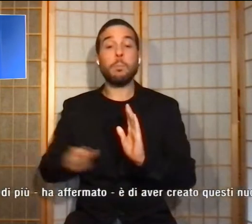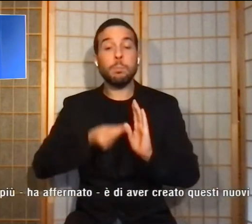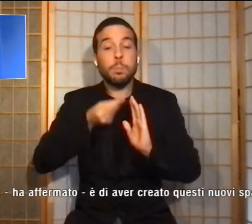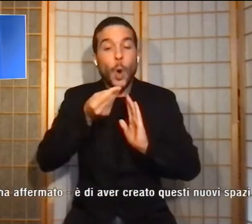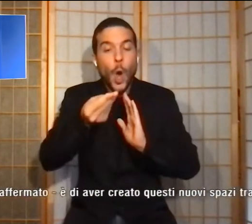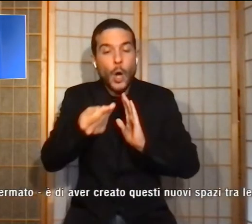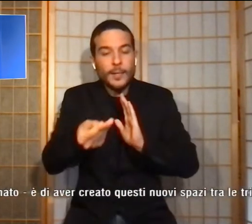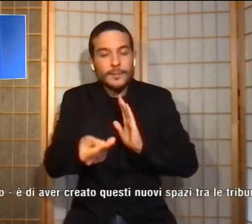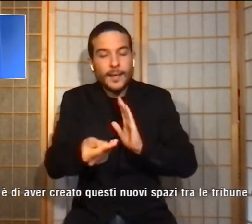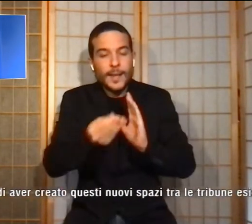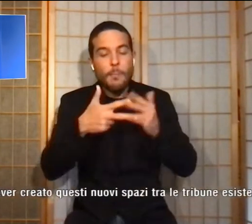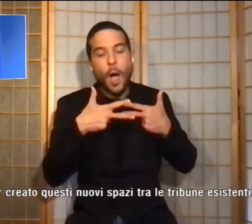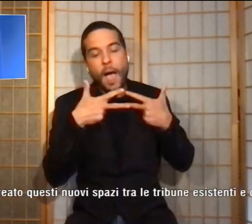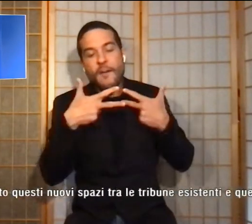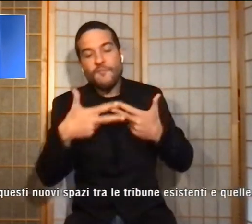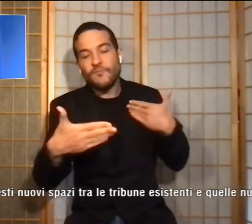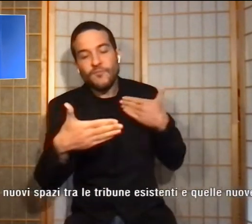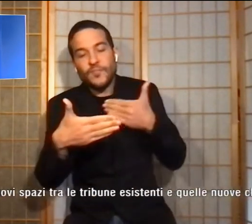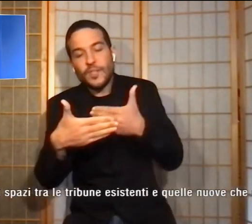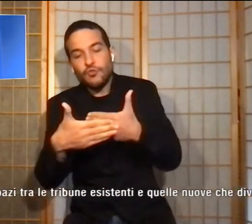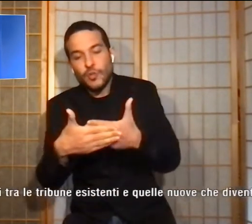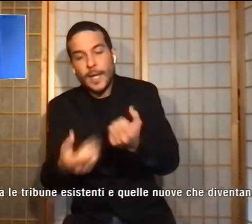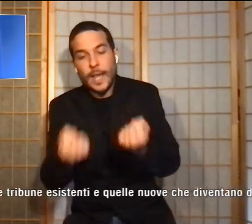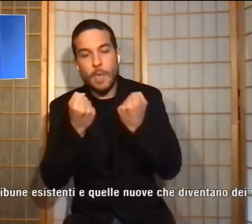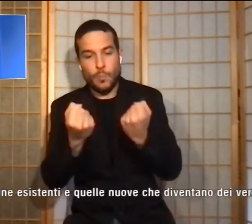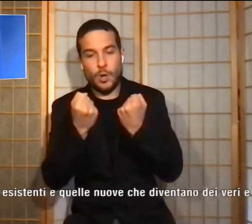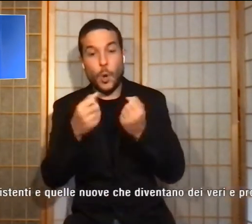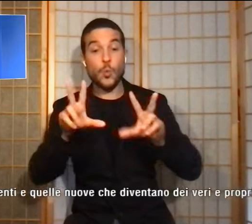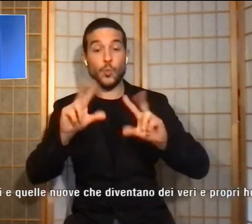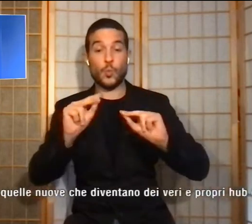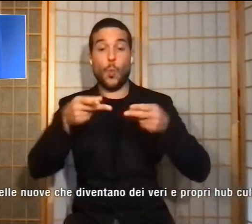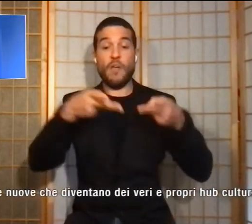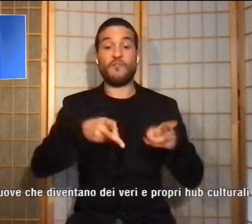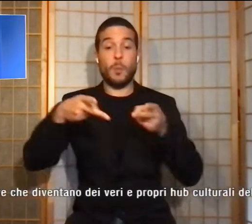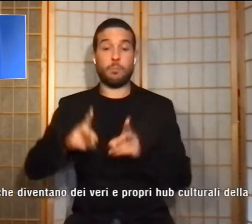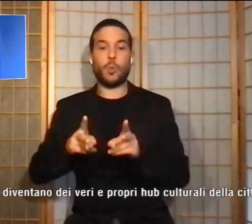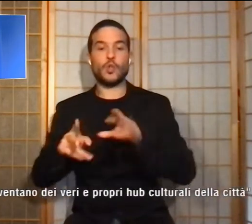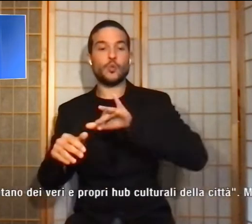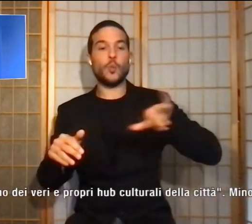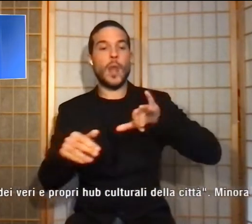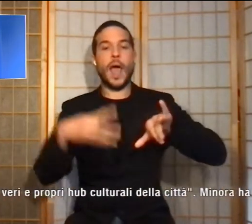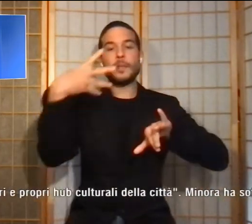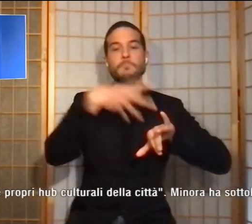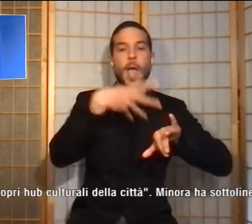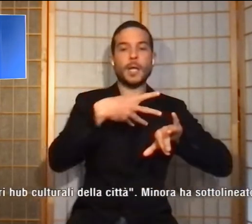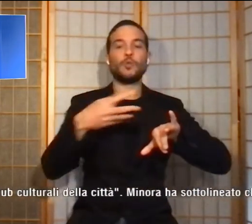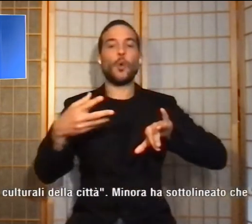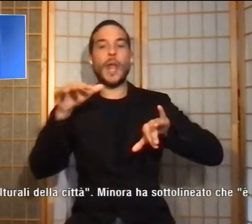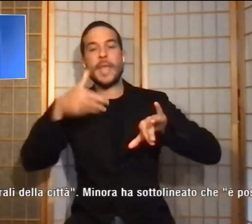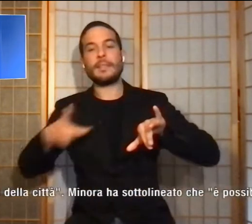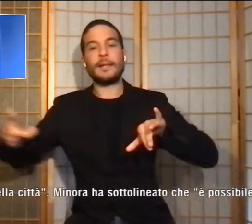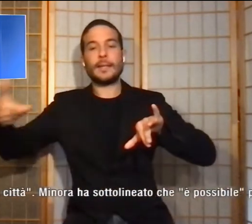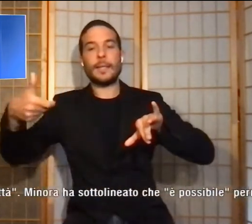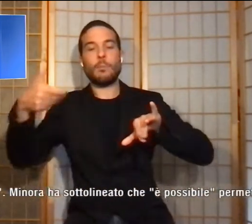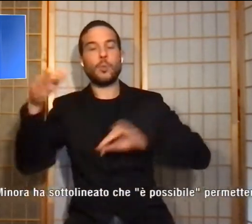campo e creeremo nuovi posti sui lati Maratona e Tribuna d'Onore che